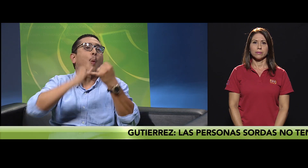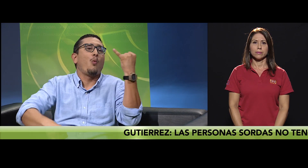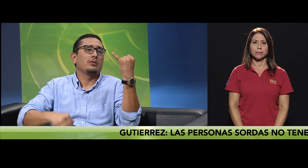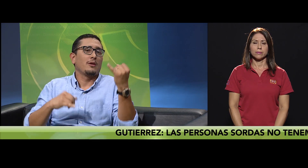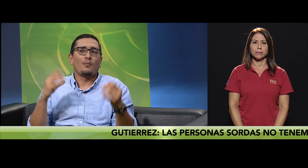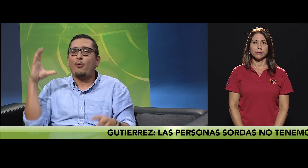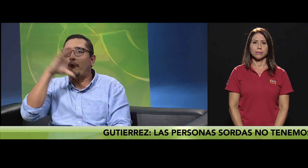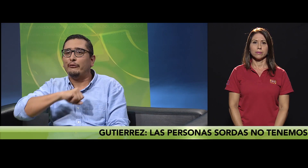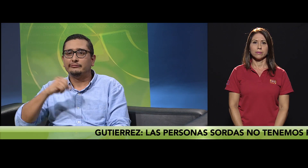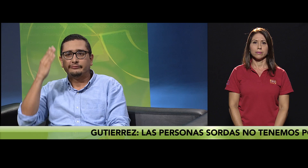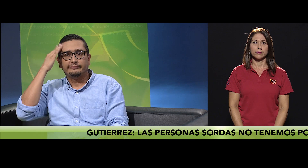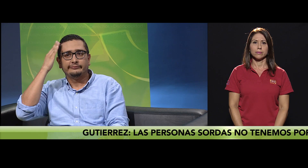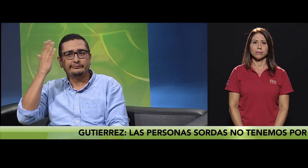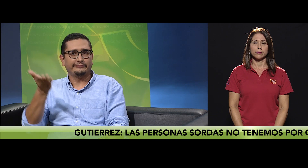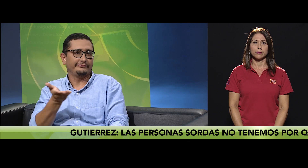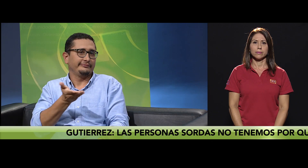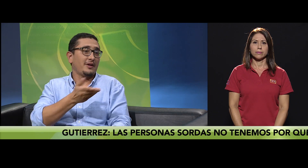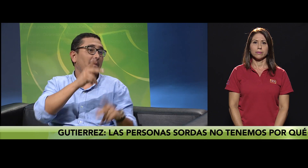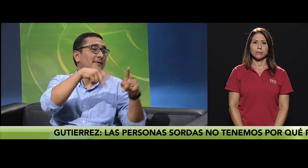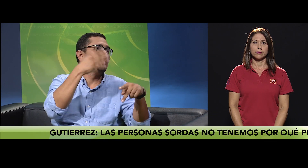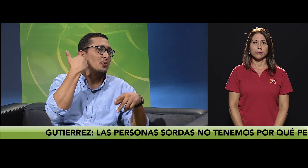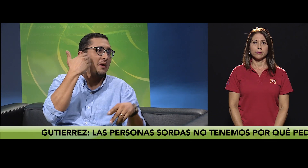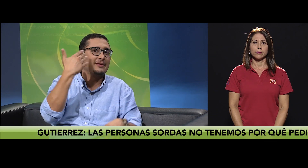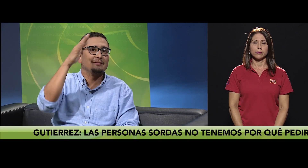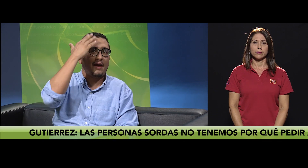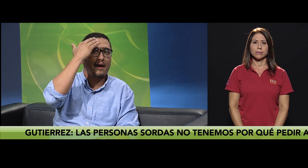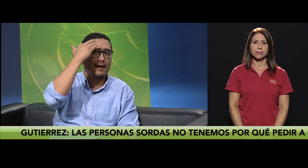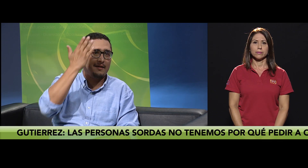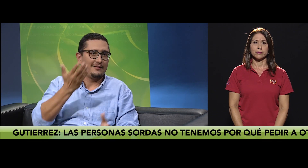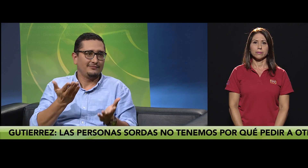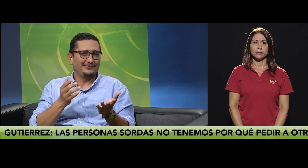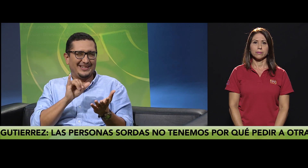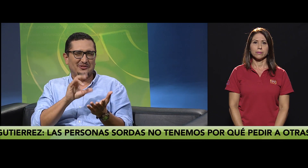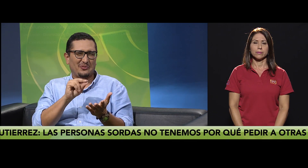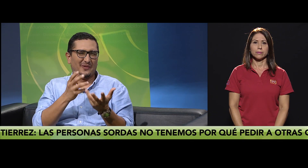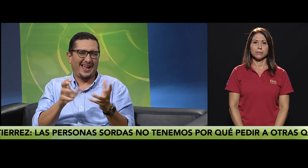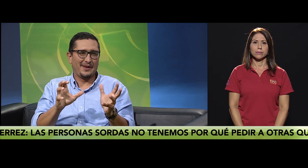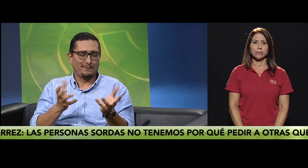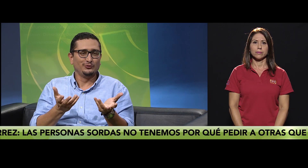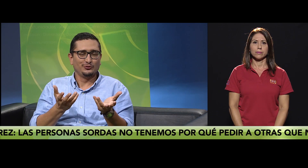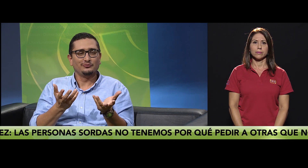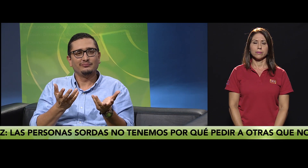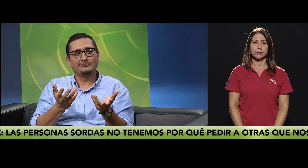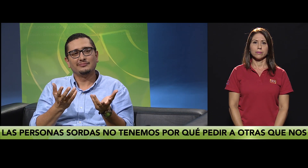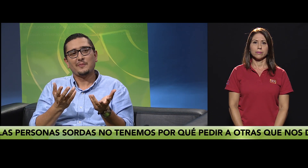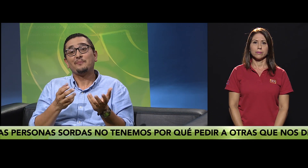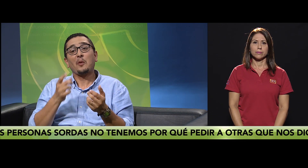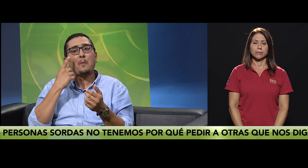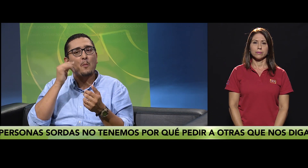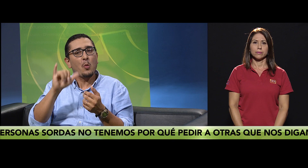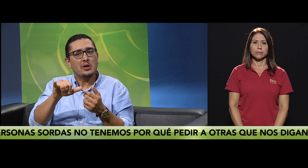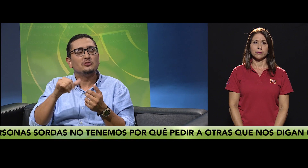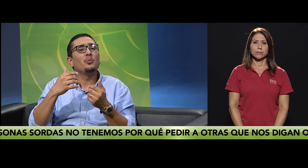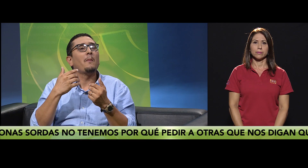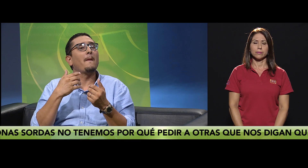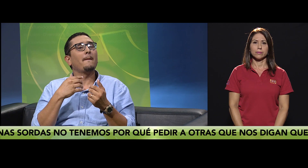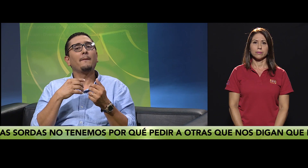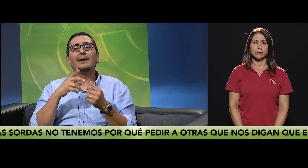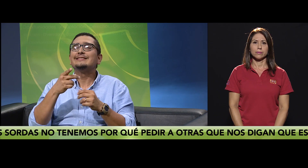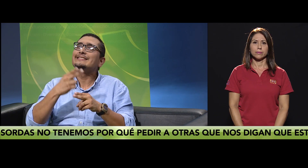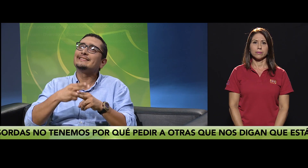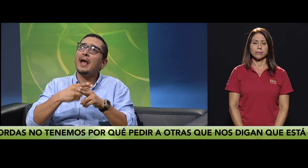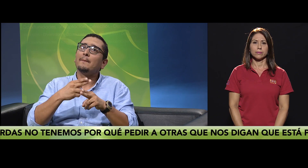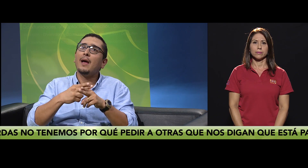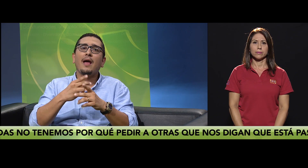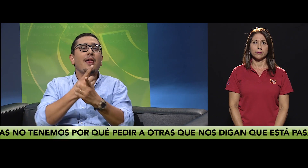dijeron ahí? ¿Cuál es la información? Nosotros somos siempre los últimos en darnos cuenta de todo, cuando ya las personas oyentes tienen toda la